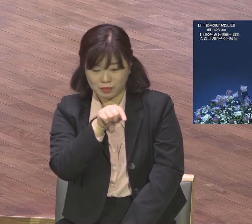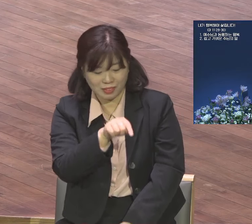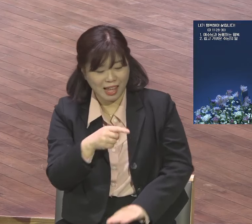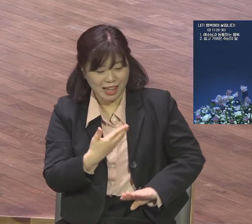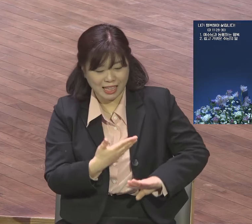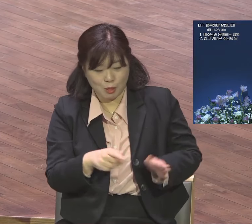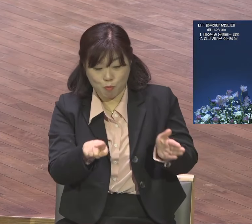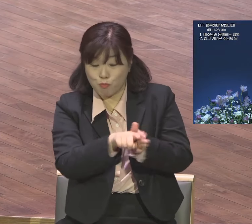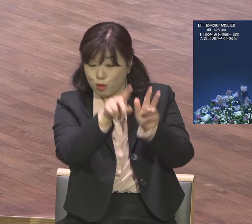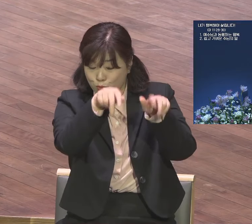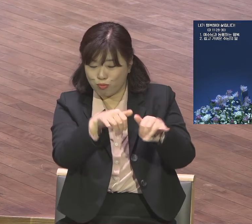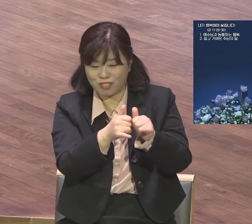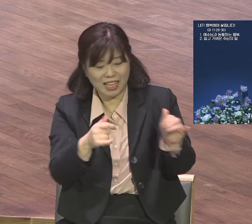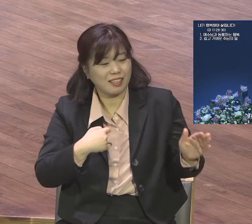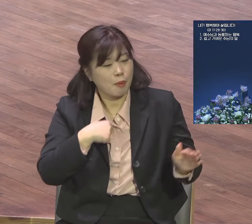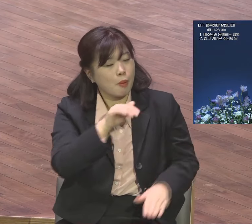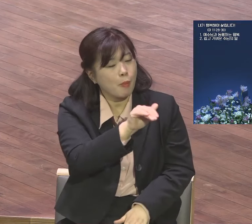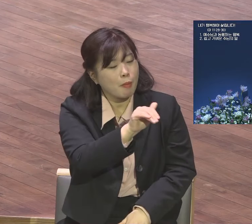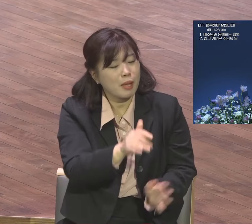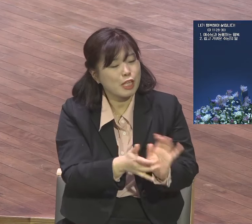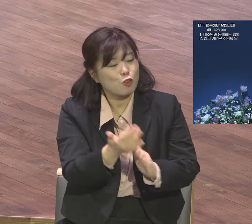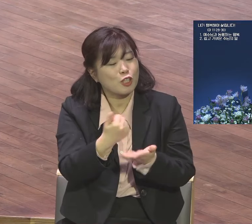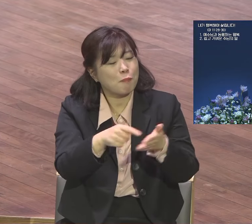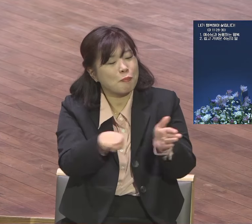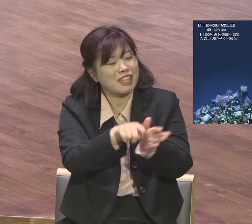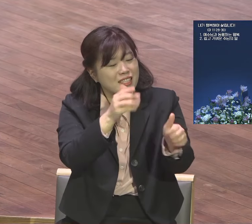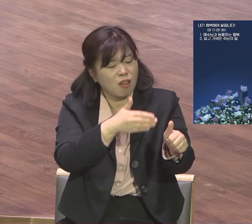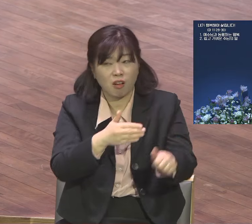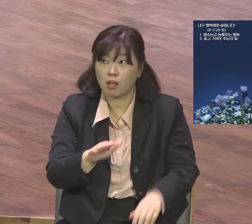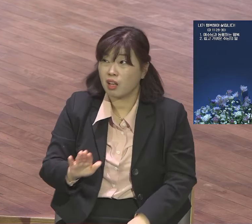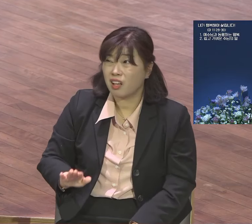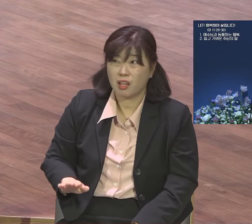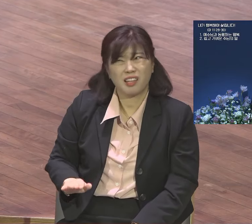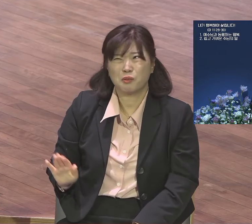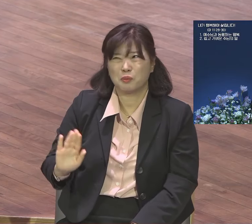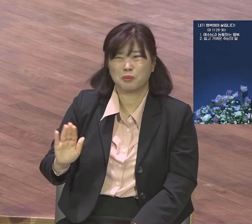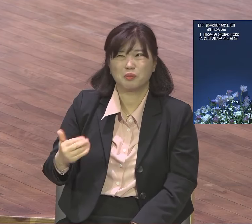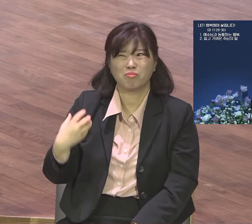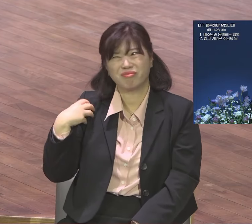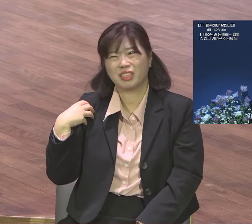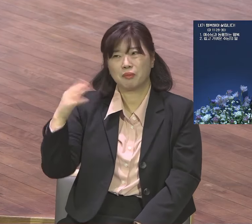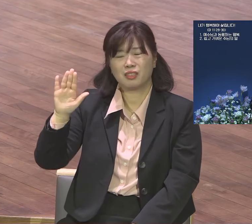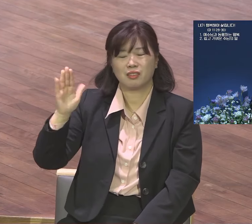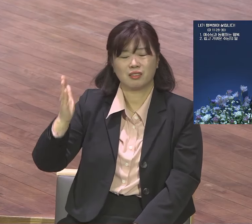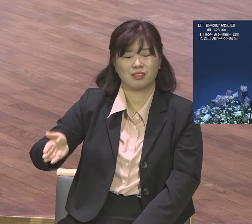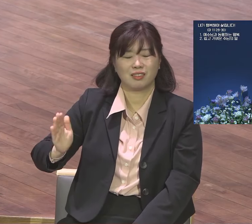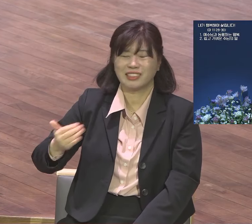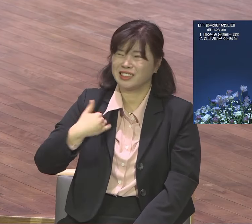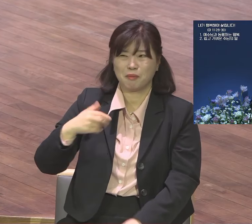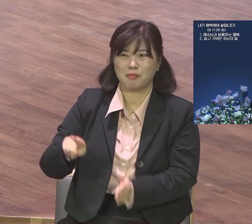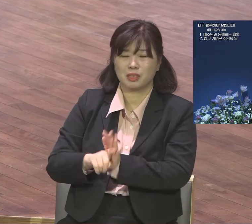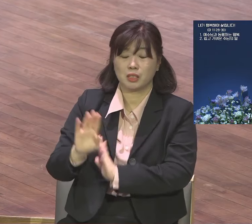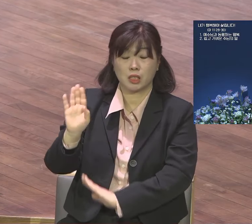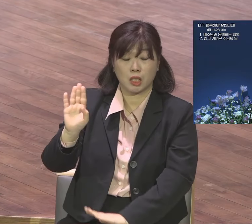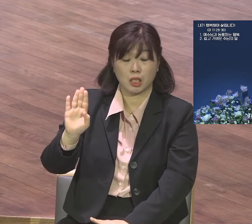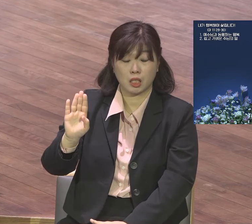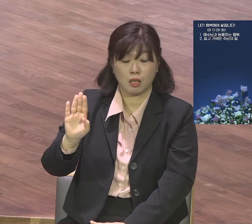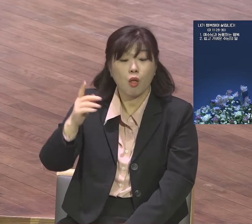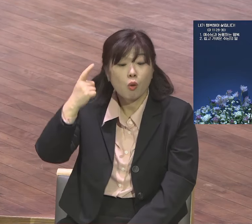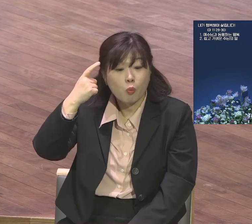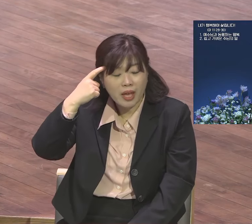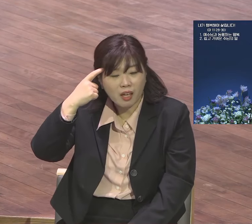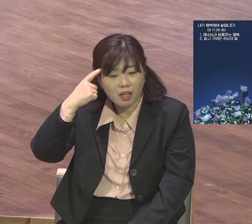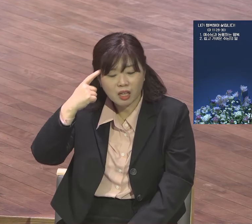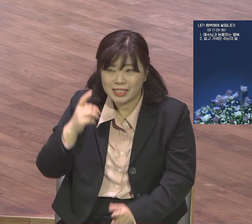짐이라고 생각하기 때문일 것입니다. 예수 믿으면 뭔가 자신의 삶에 새로운 제약이 올 것 같고